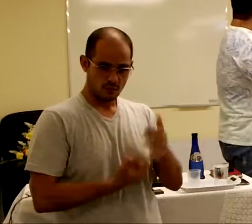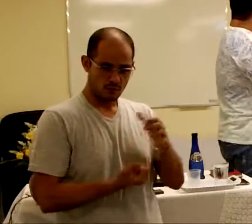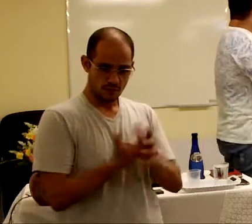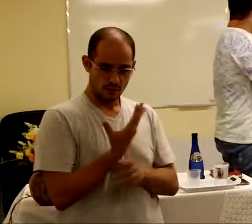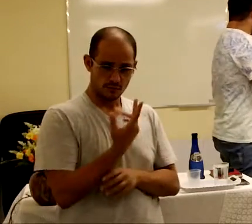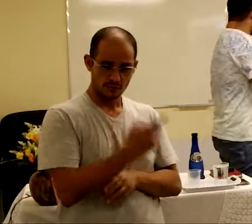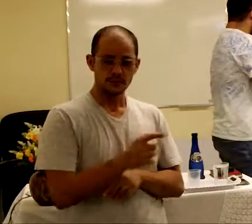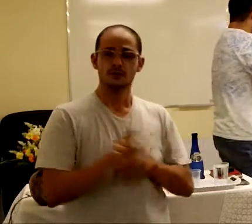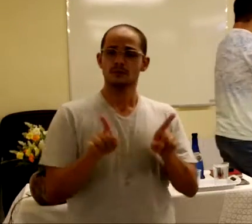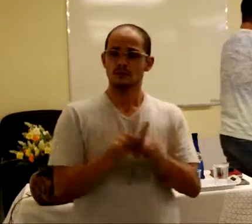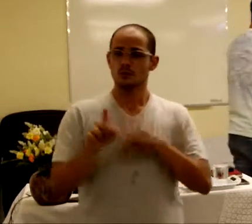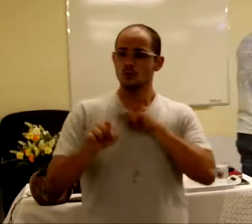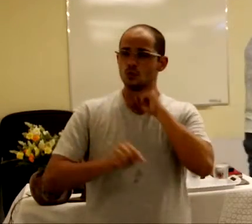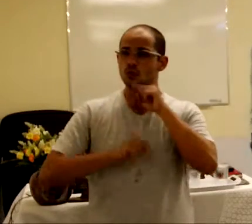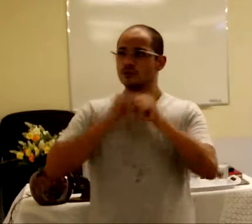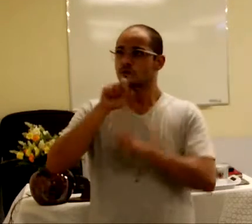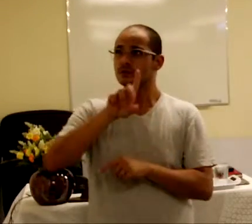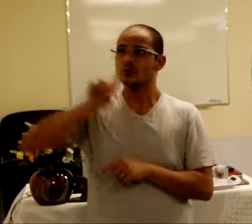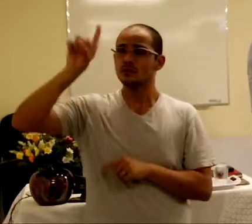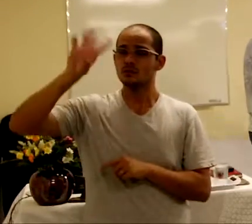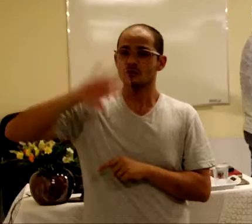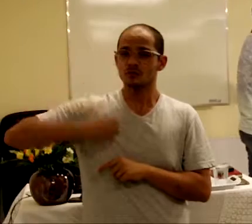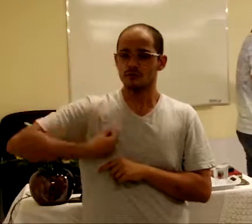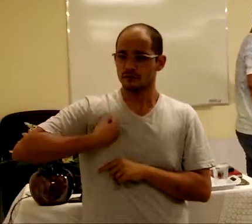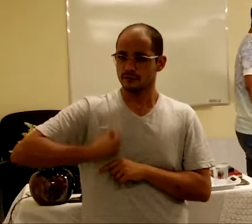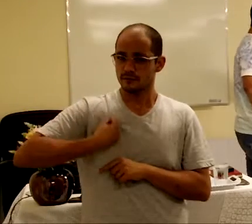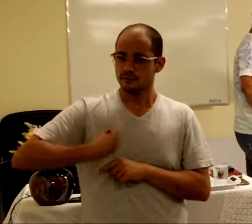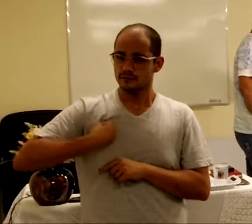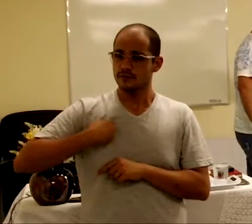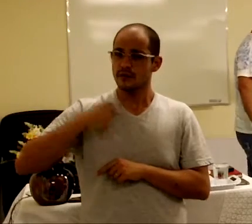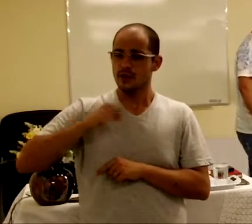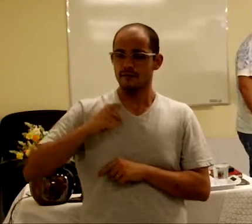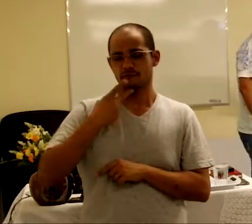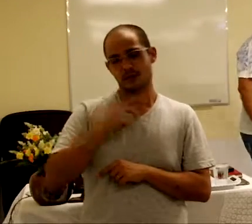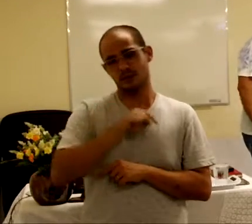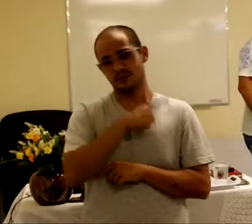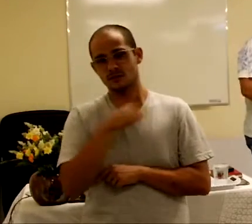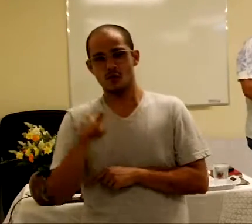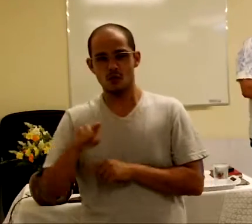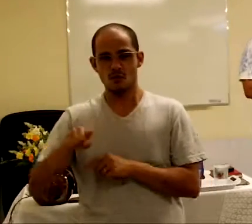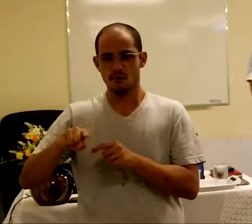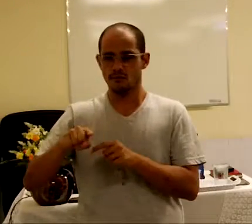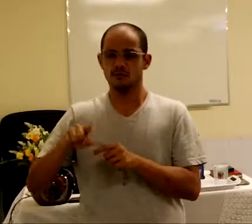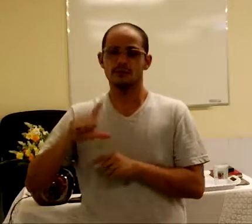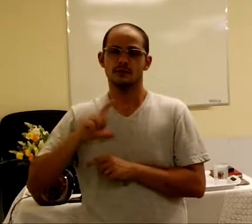Duvidar da existência de Deus é negar que todo efeito tem uma causa e avançar que o nada pode fazer alguma coisa.